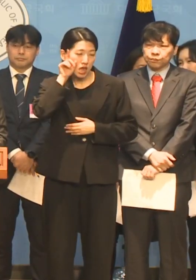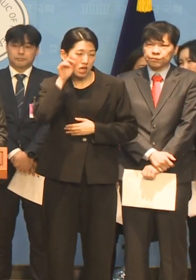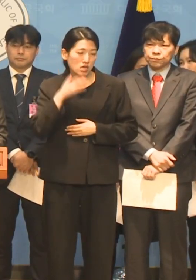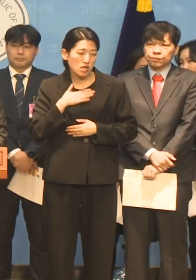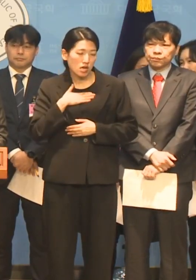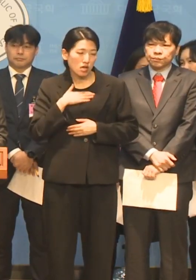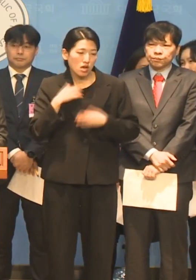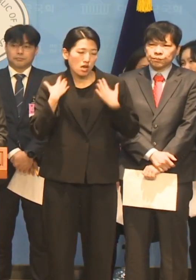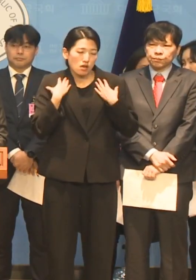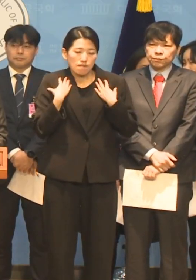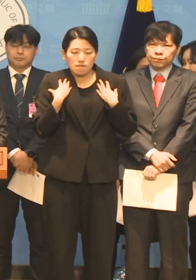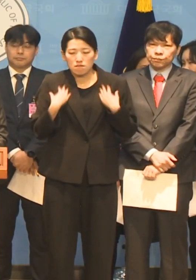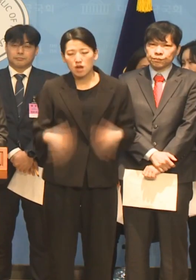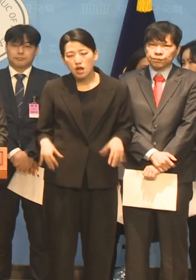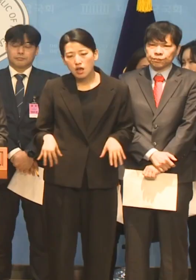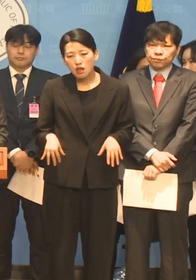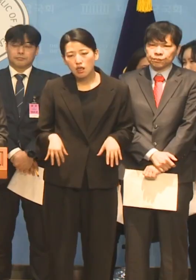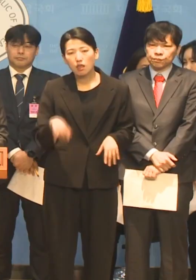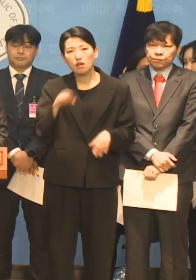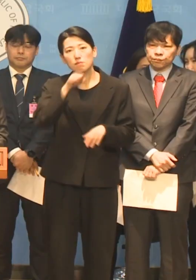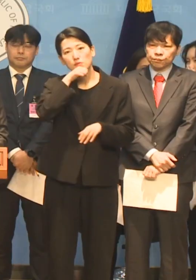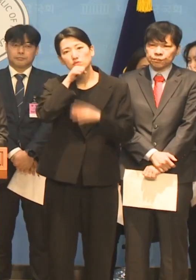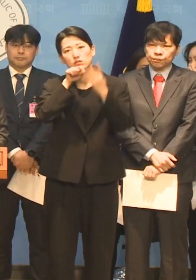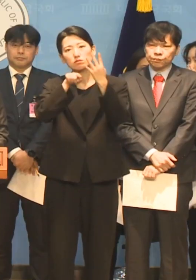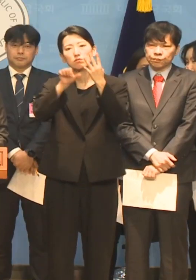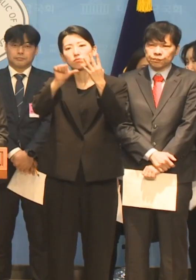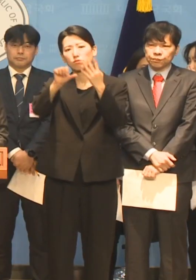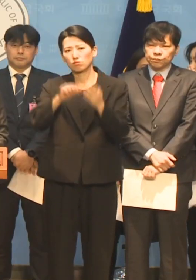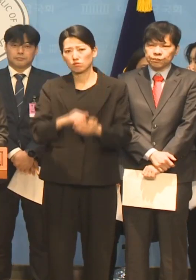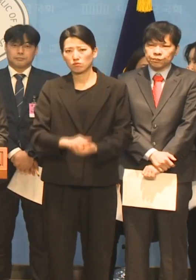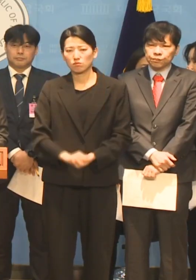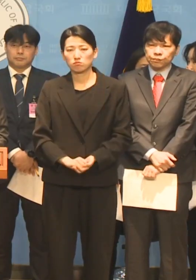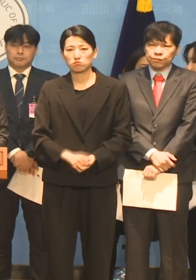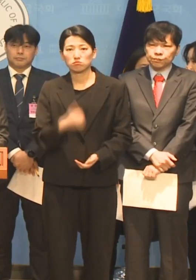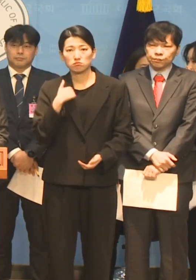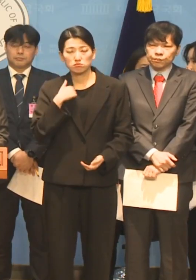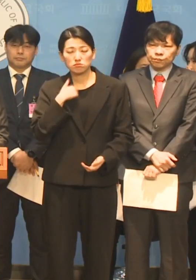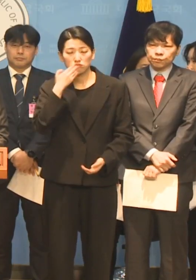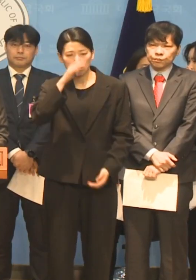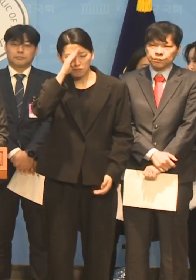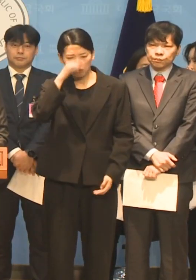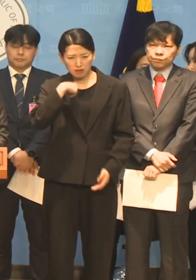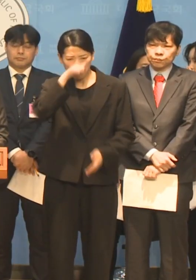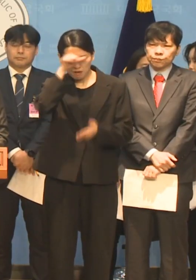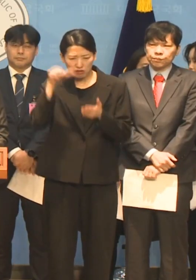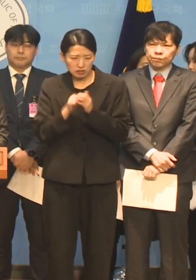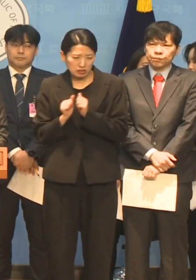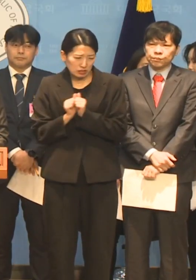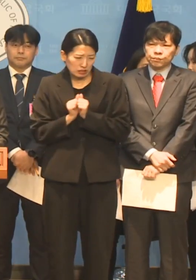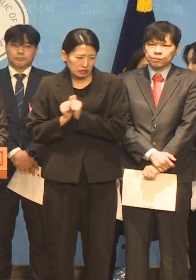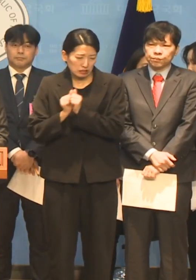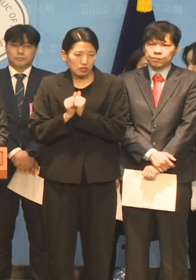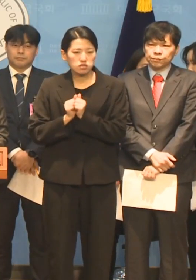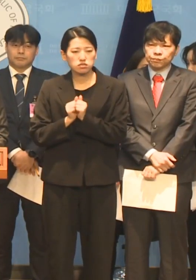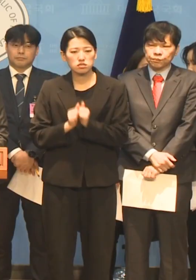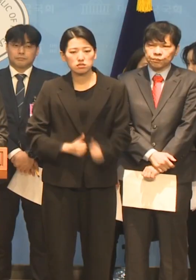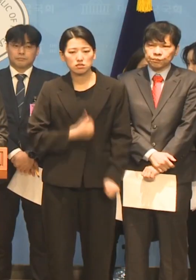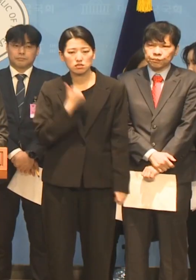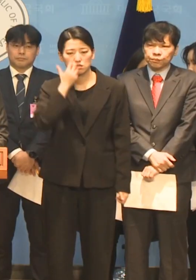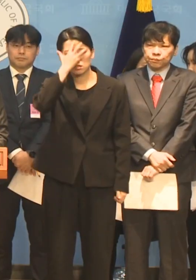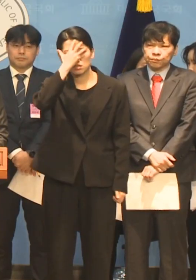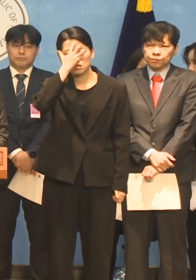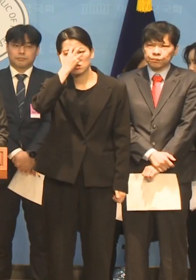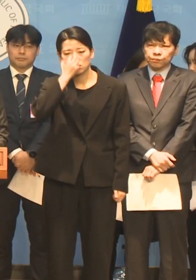많이 소진시킨다. 이 점수는 평균 4.5점. 내가 당뇨병과 평생 살아야 할 것을 생각하면 화가 나고 우울하고